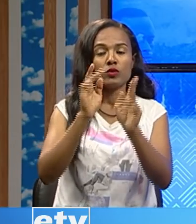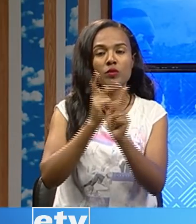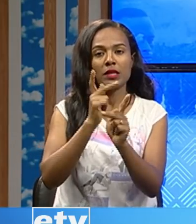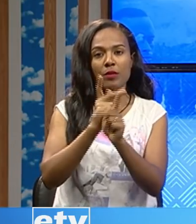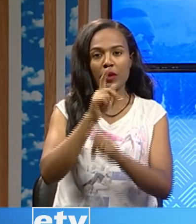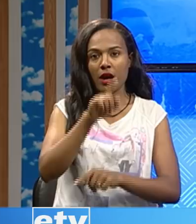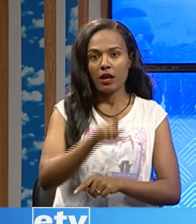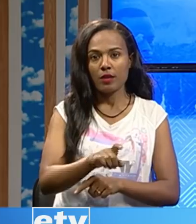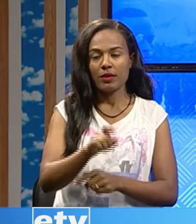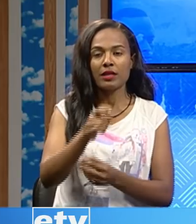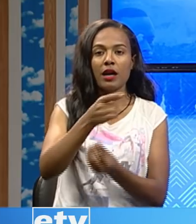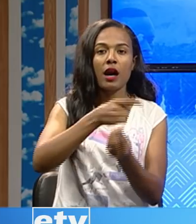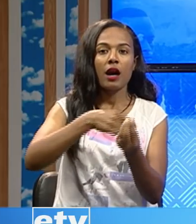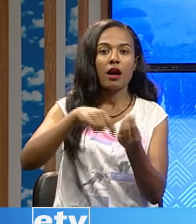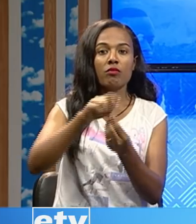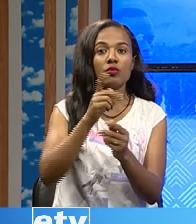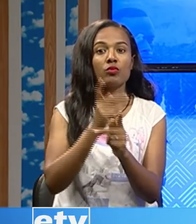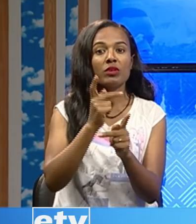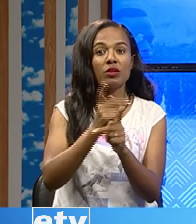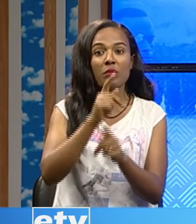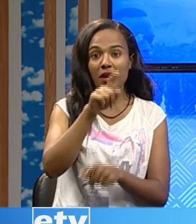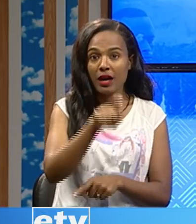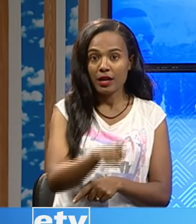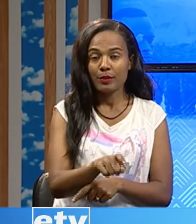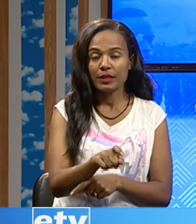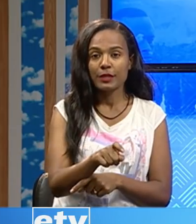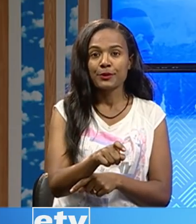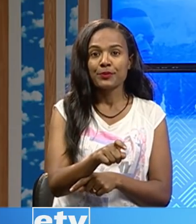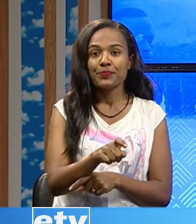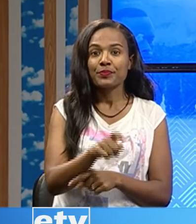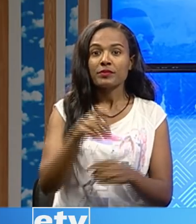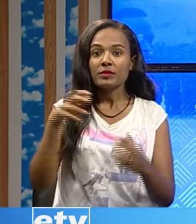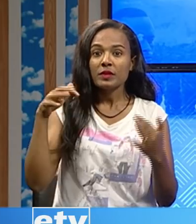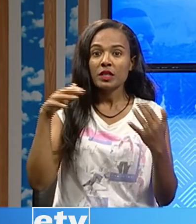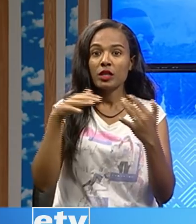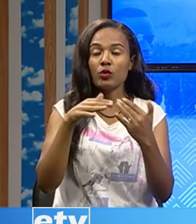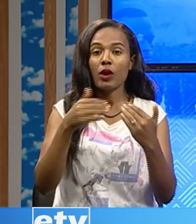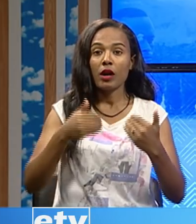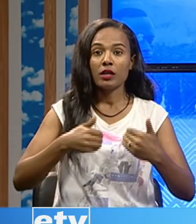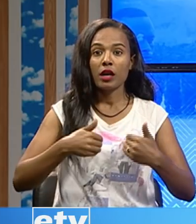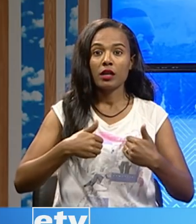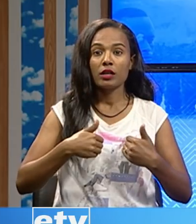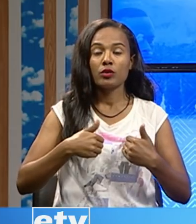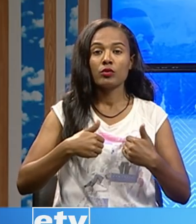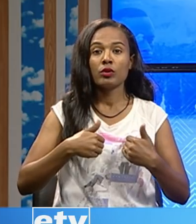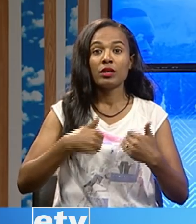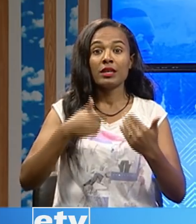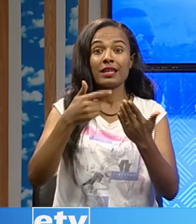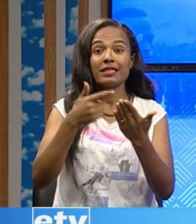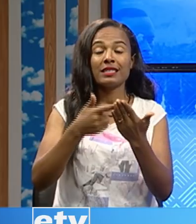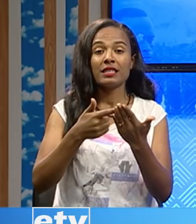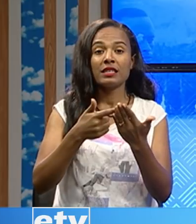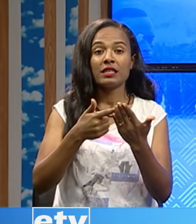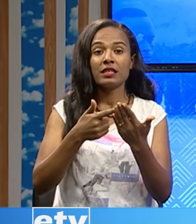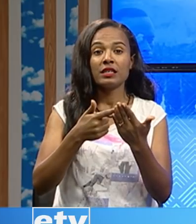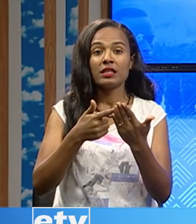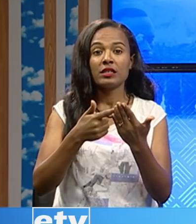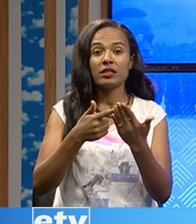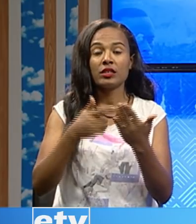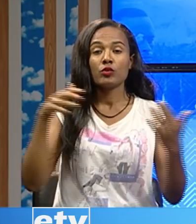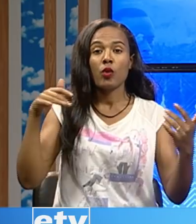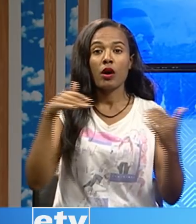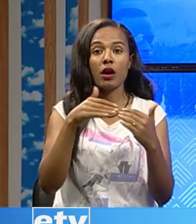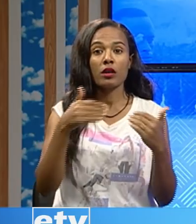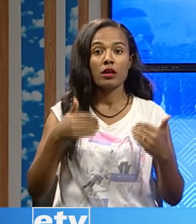አለበት፣ አካባቢውን መጠበቅ አለበት። እየተዋጋን ያለ ነው ከመንጋ ጋር ነው እየተዋጋን ያለ